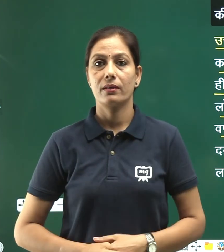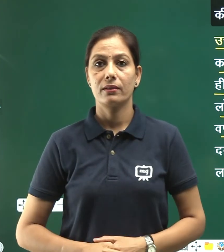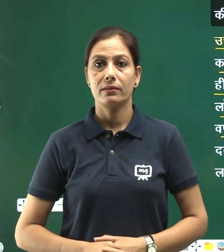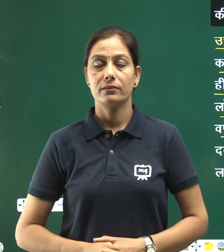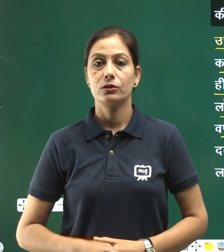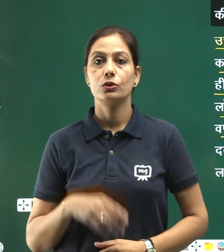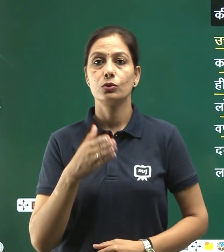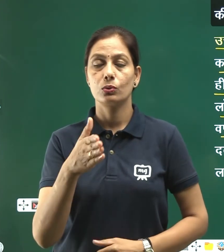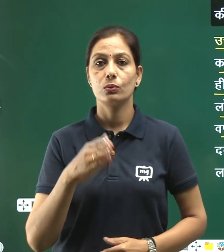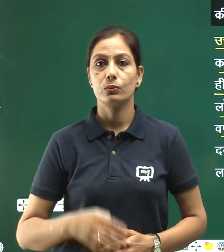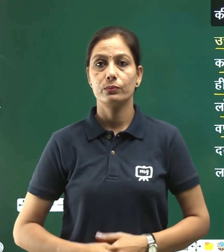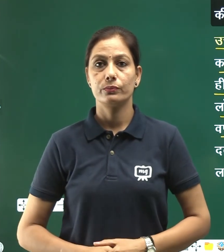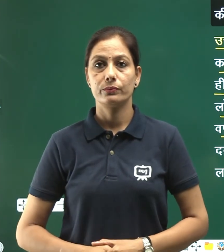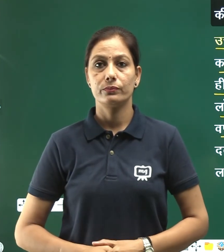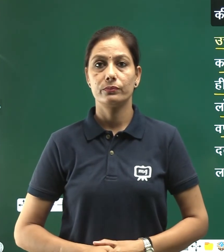जो